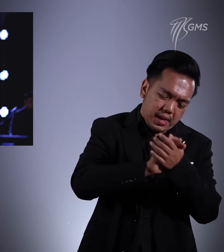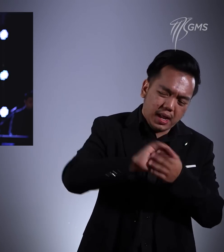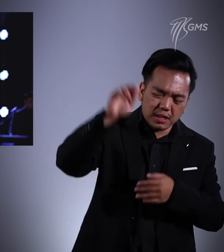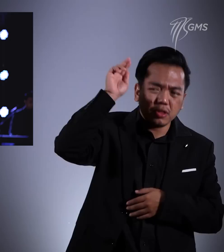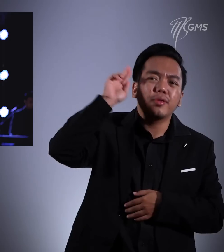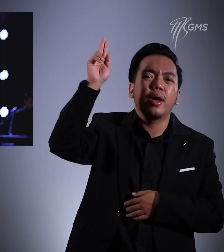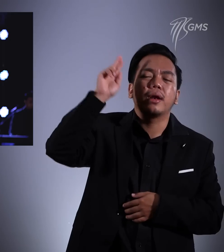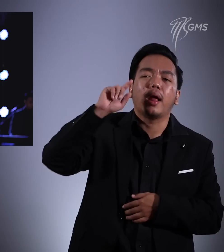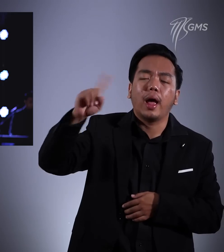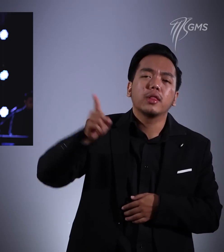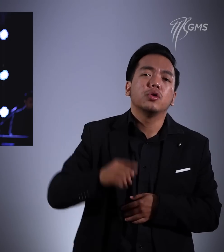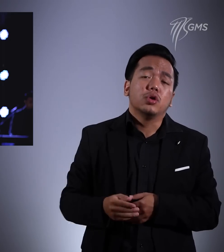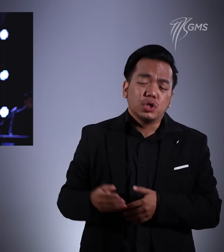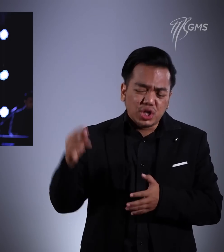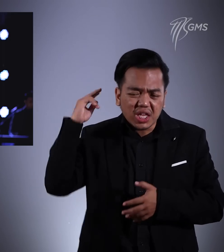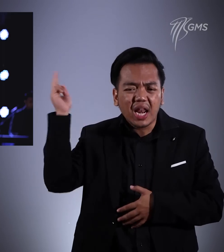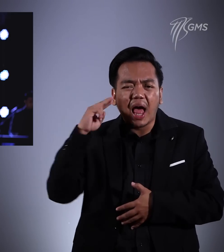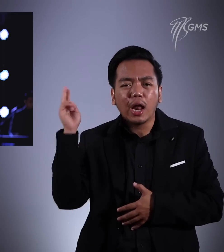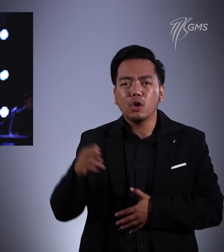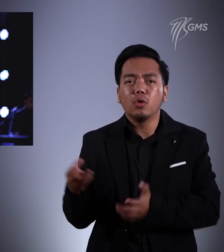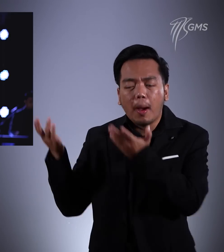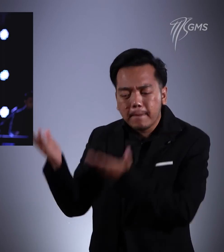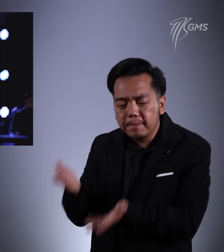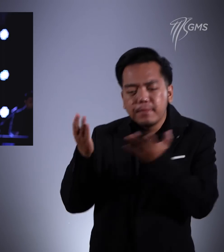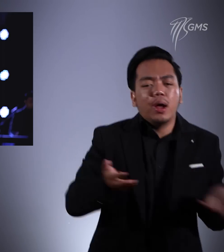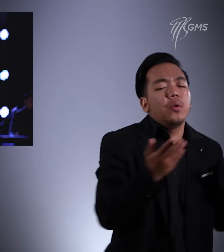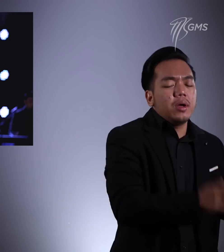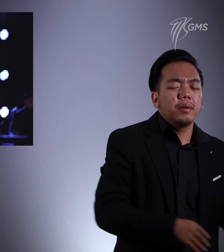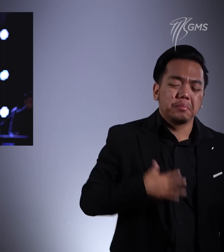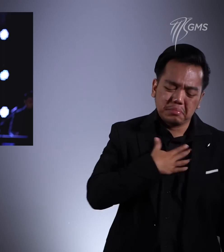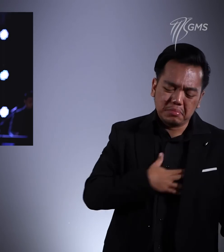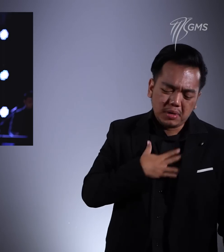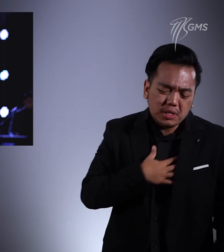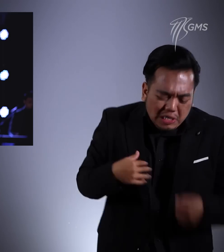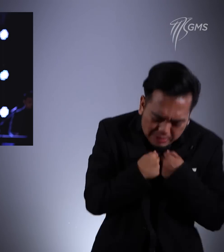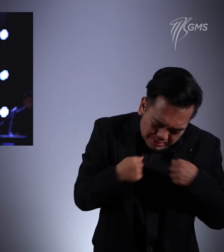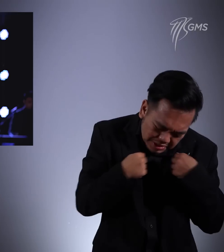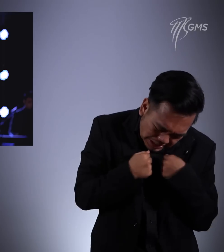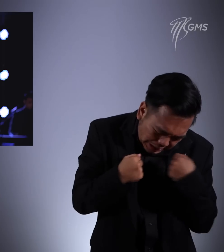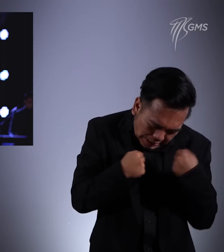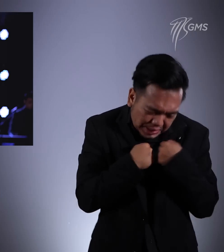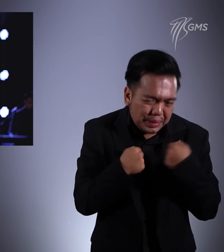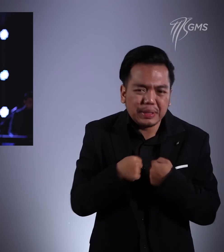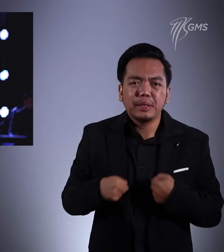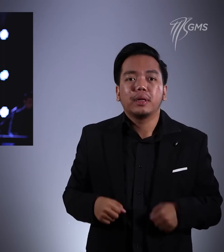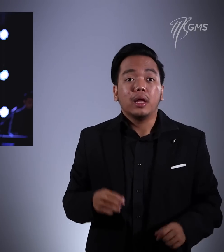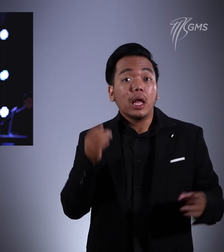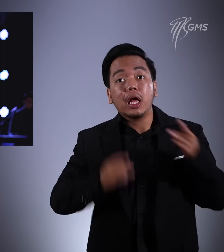sungguh-sungguh dalam roh dan kebenaran itu selalu membawa suatu perasaan gemetar dulu. Kalau tidak gemetar, something is wrong with